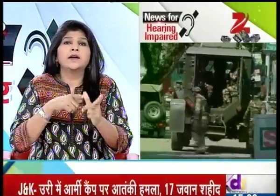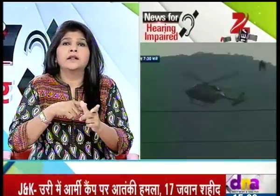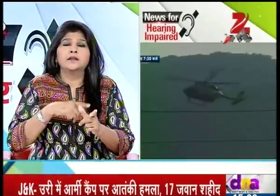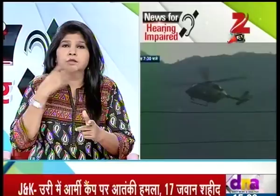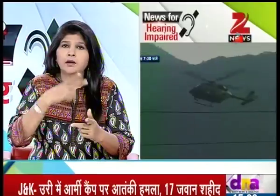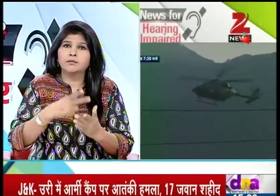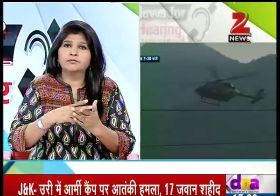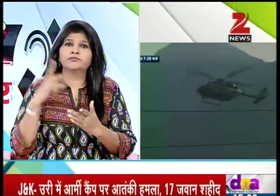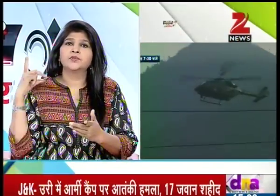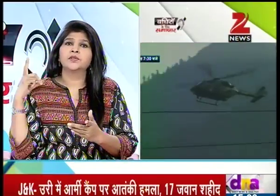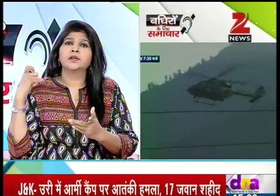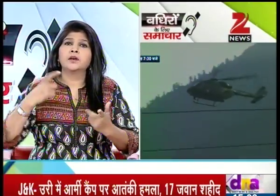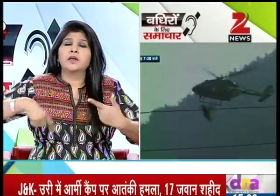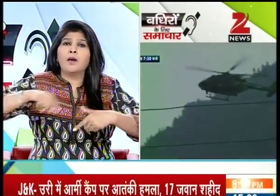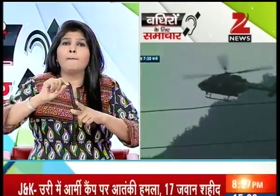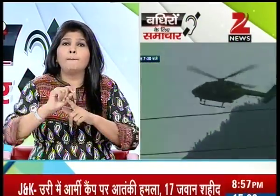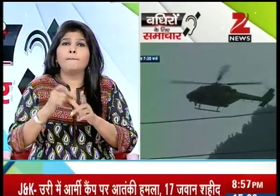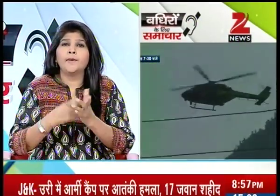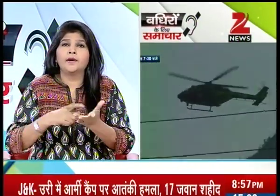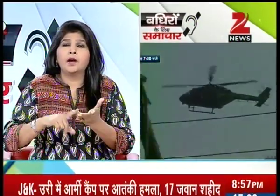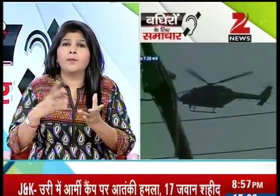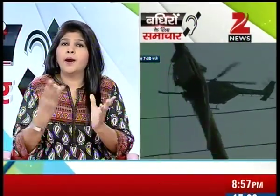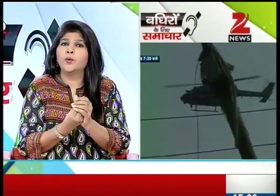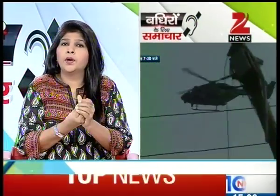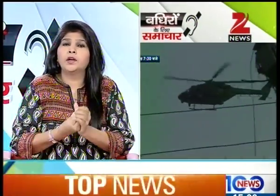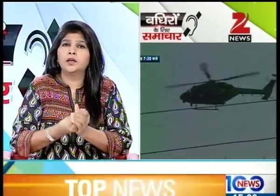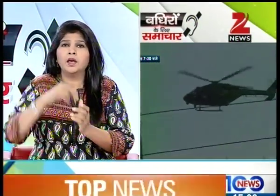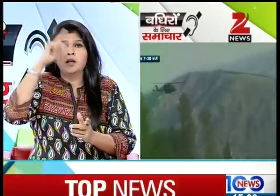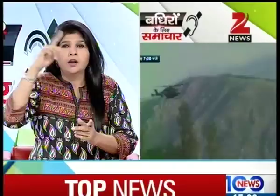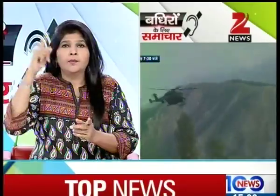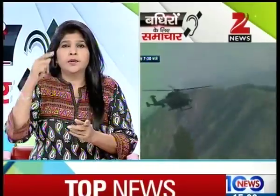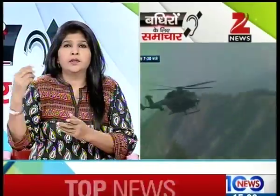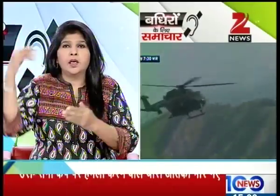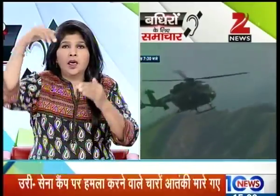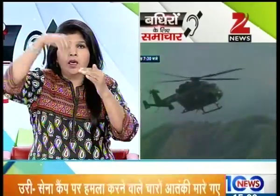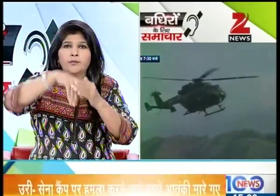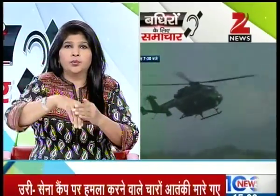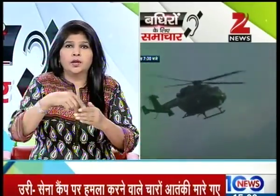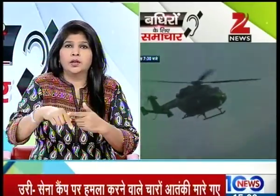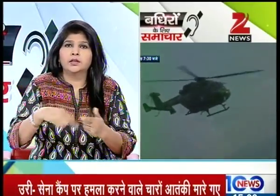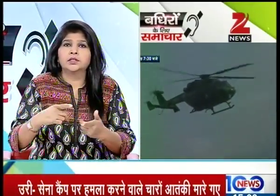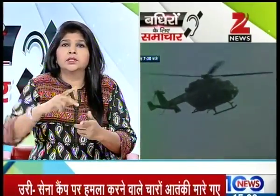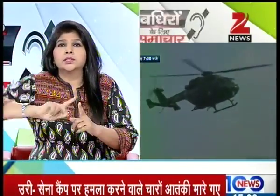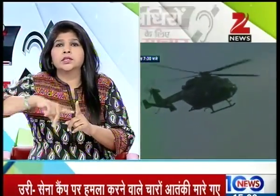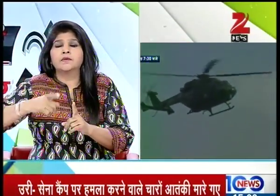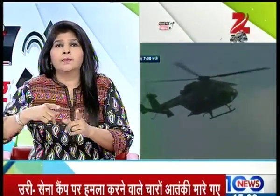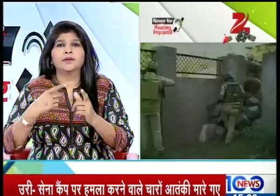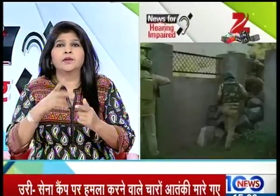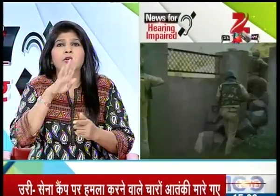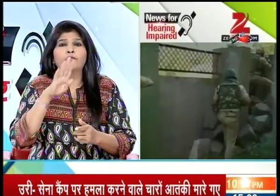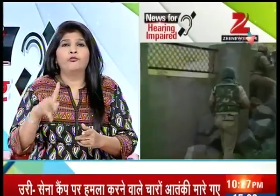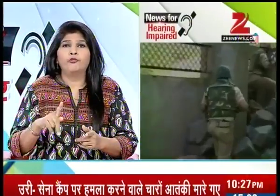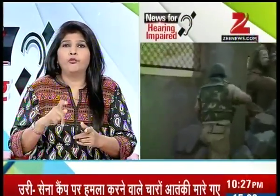खिलाफ मोर्चा लेने के लिए सेना के पैरा कमांडोज की टीम को हेलीकॉप्टर की मदद से कैंप में उतारा गया। जवाबी कार्रवाई